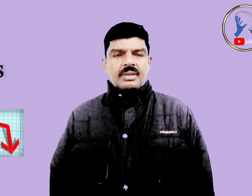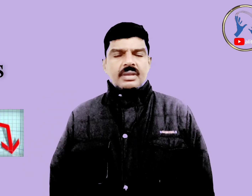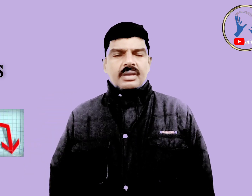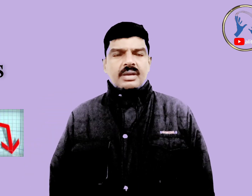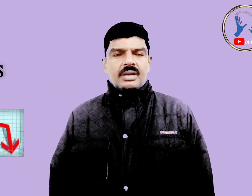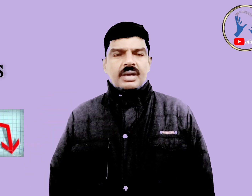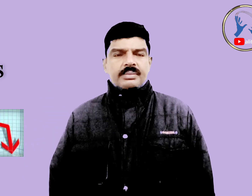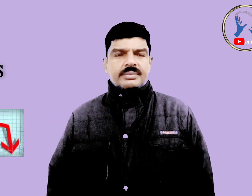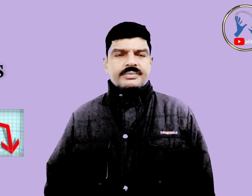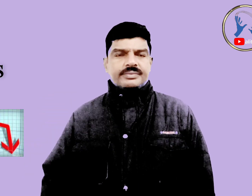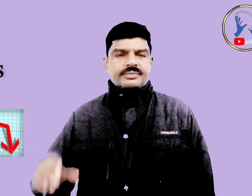कम।